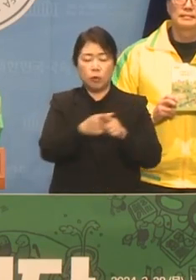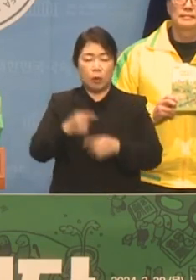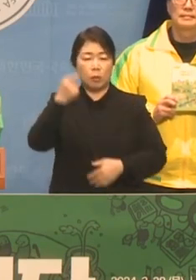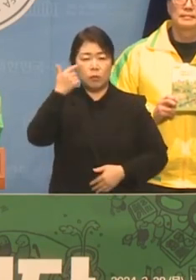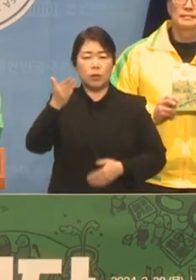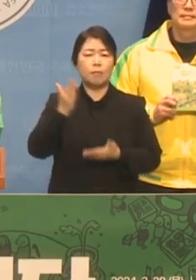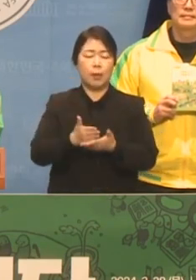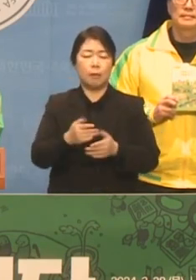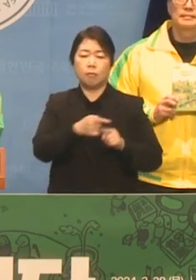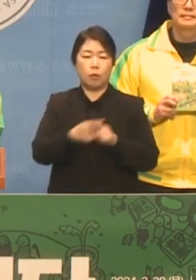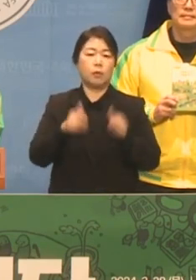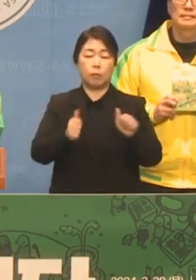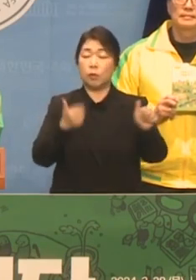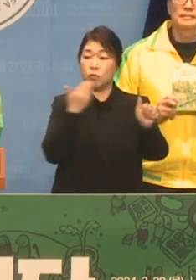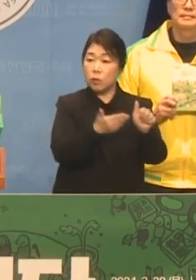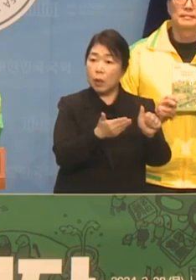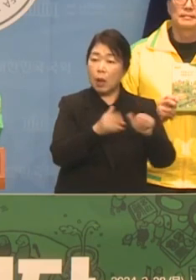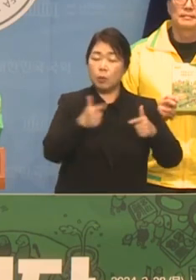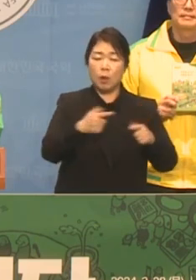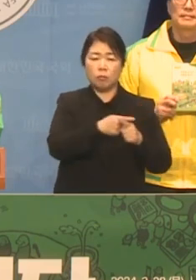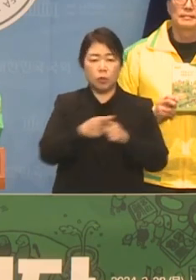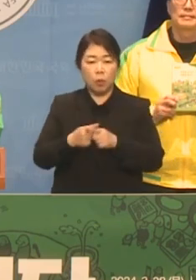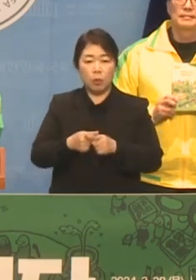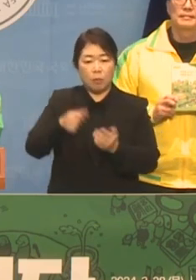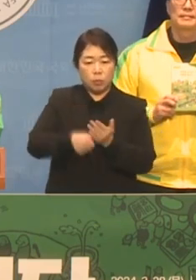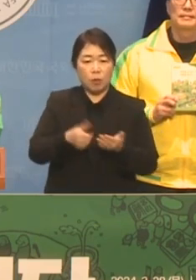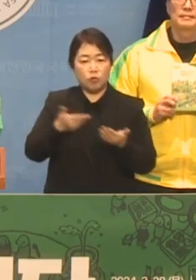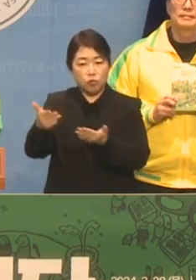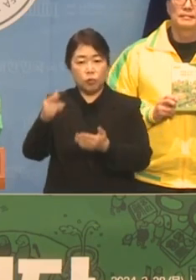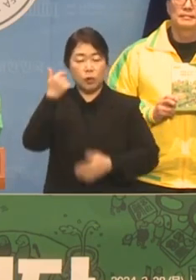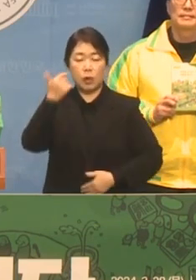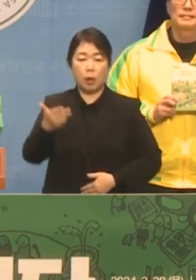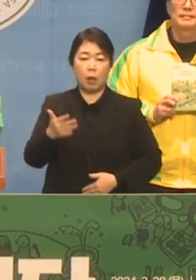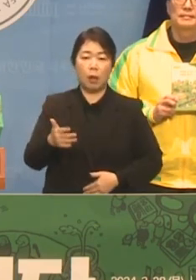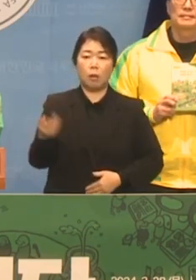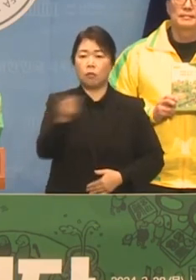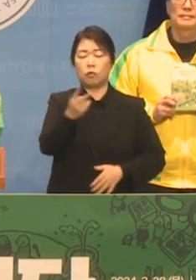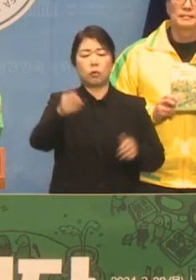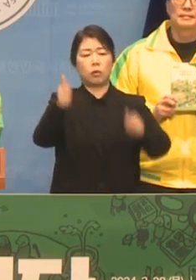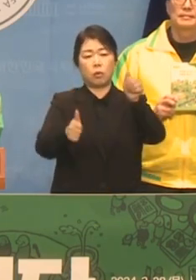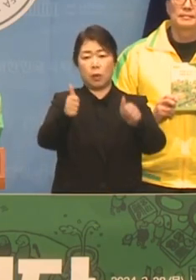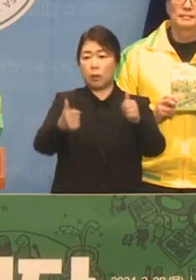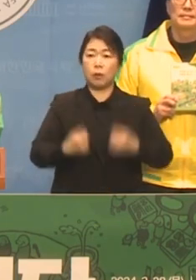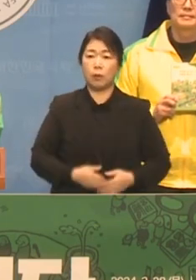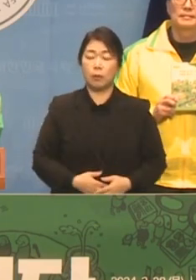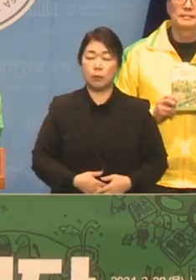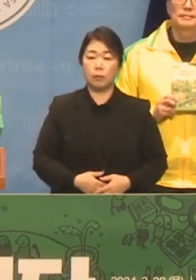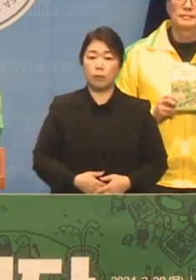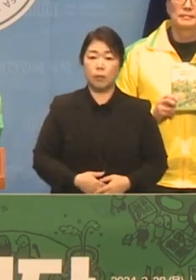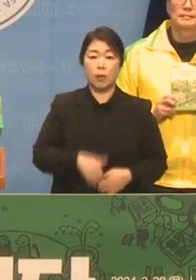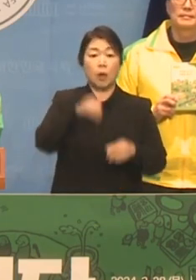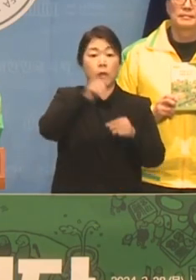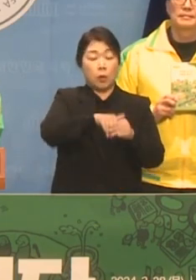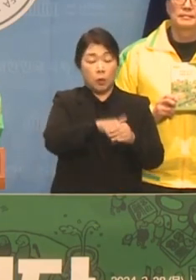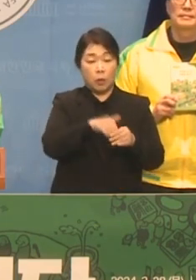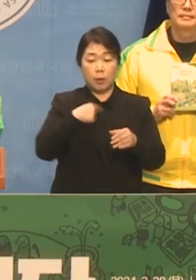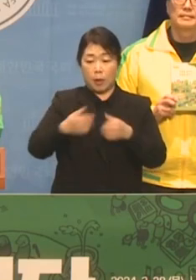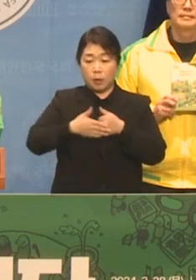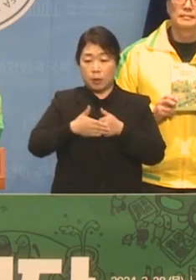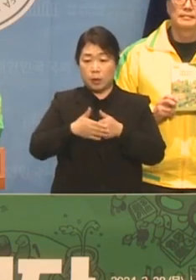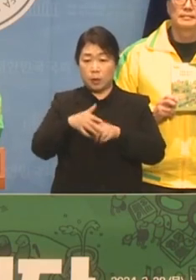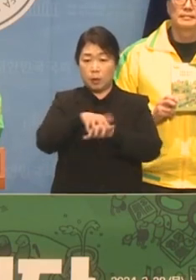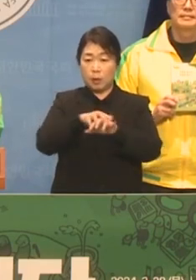심판이 무지마 선심 공약이 경쟁을 버리고 있습니다 선거는 자신의 지지층을 어떻게 끌어모으는 정되는